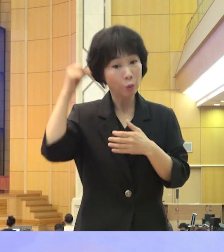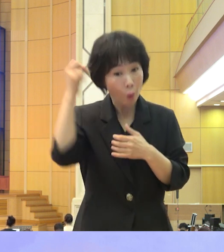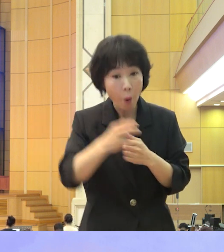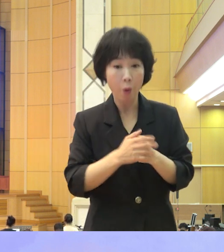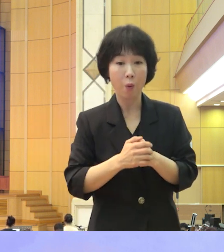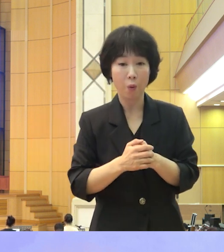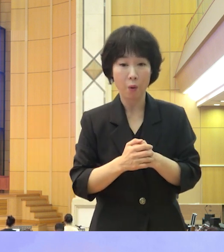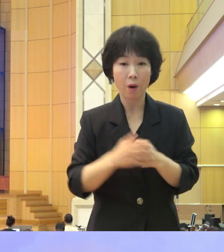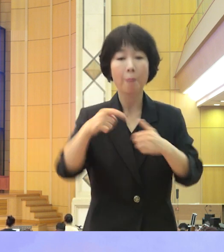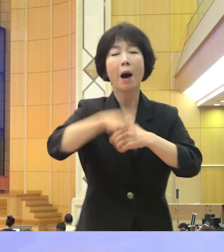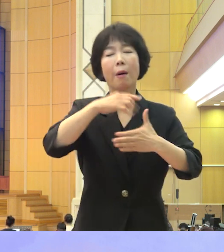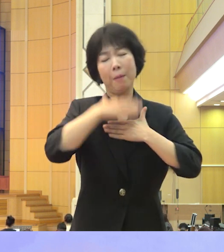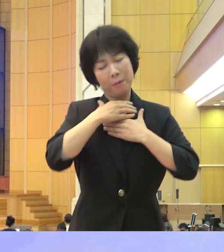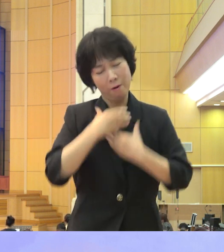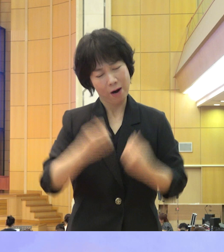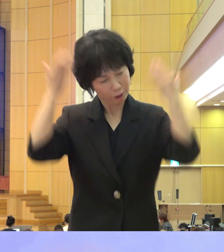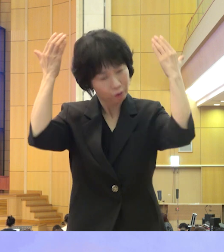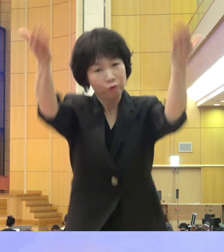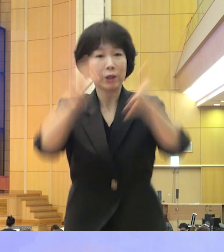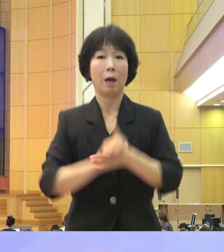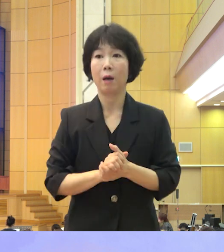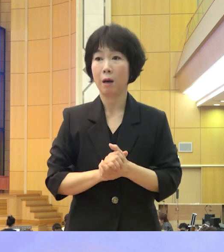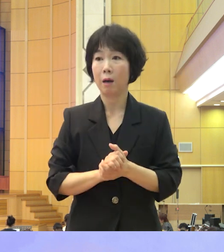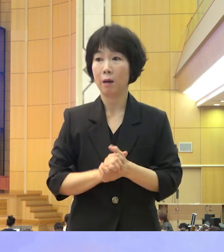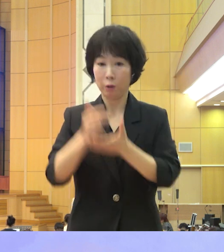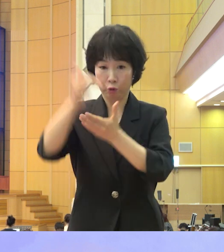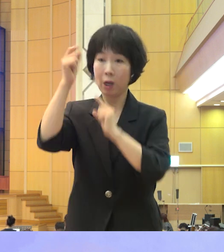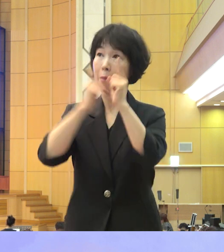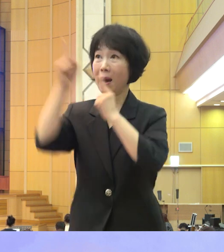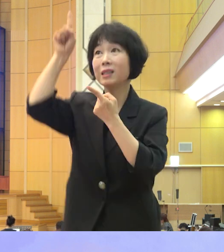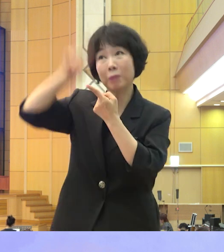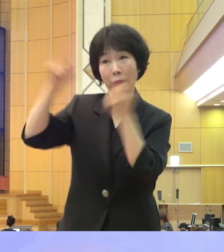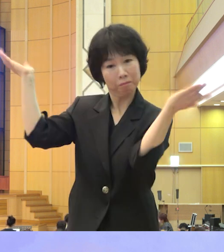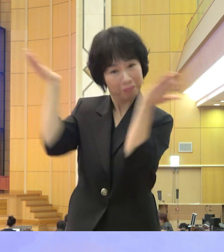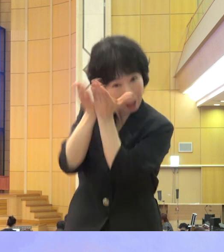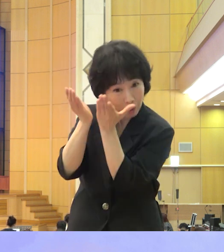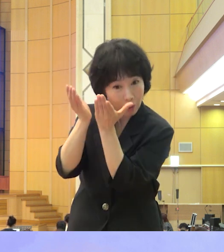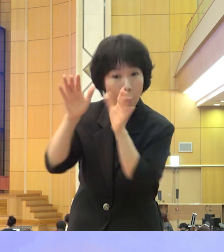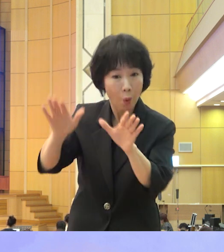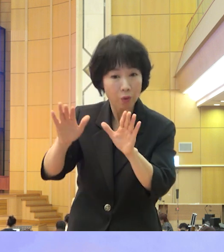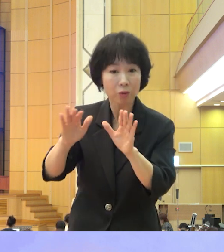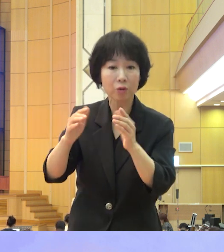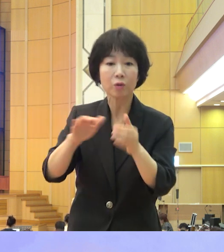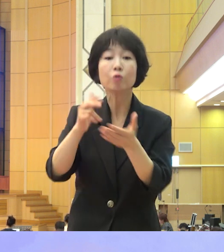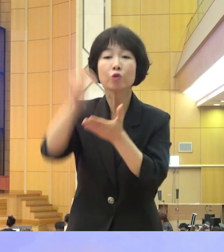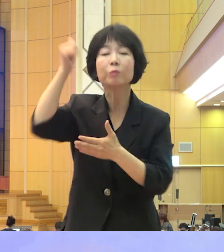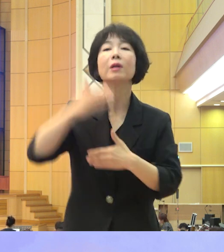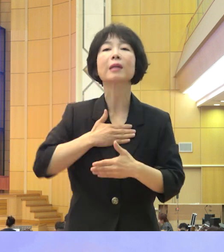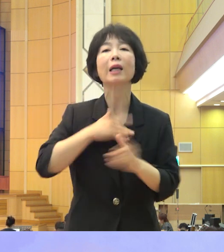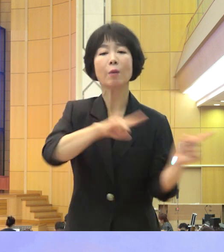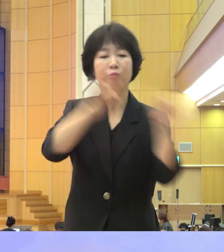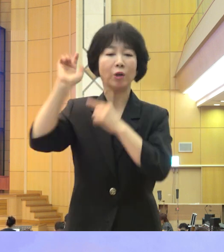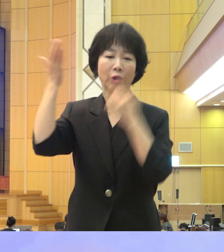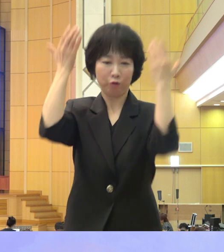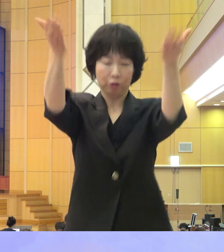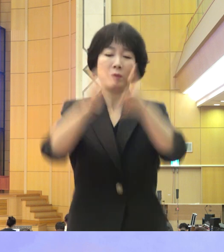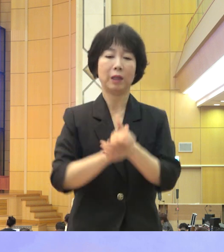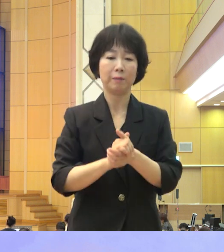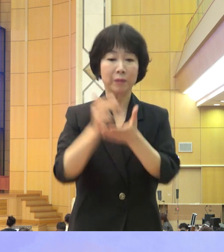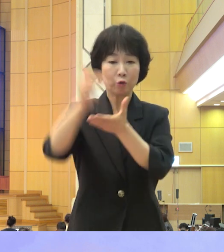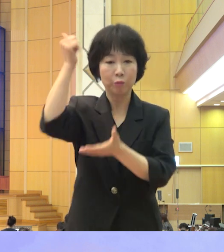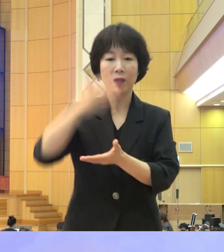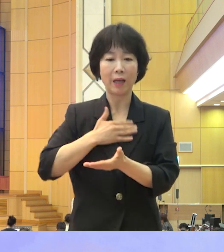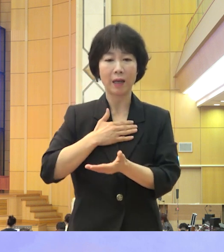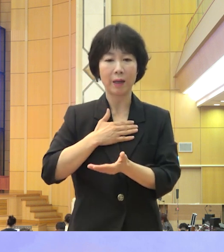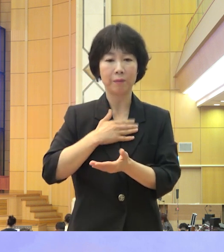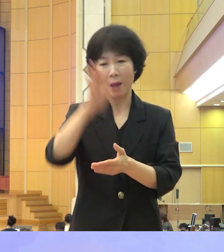그리고 평안하다고 이렇게 주님 말씀하셨습니다. 오늘 주님은 나의 부활이십니다.